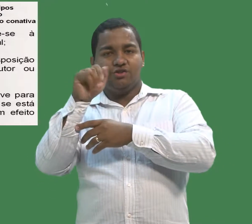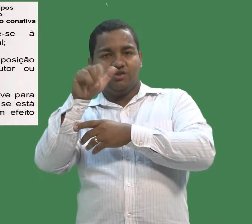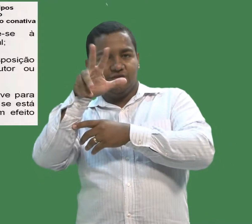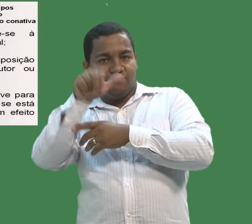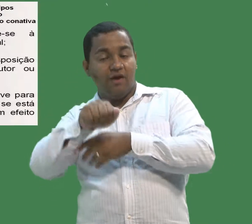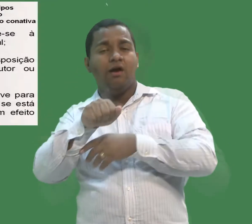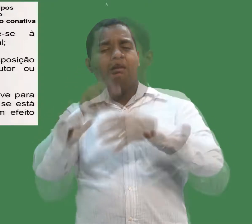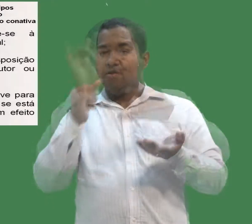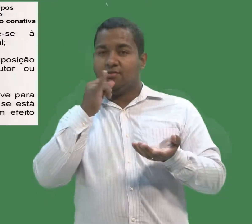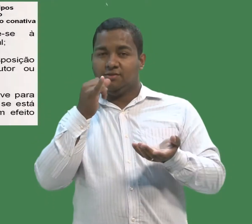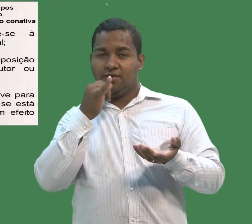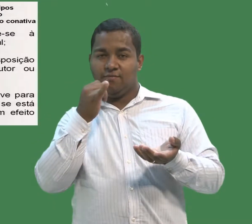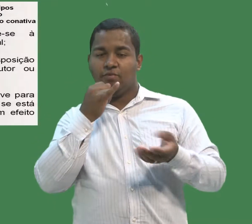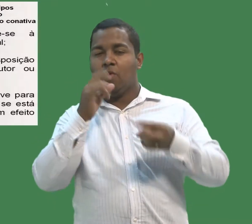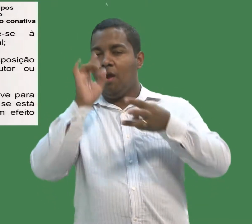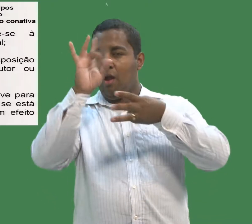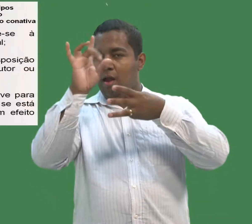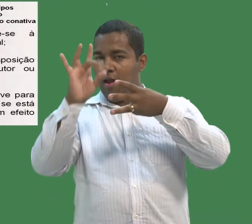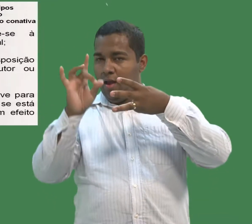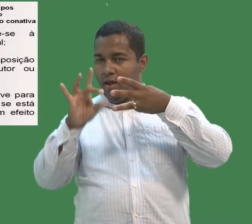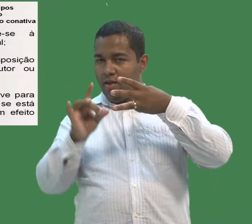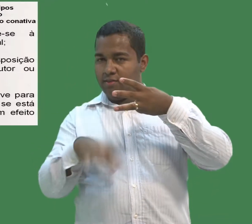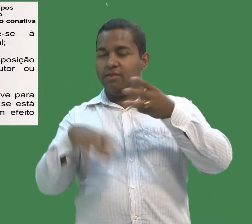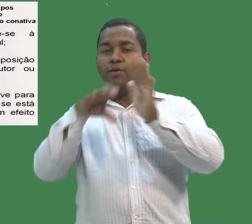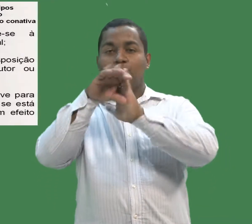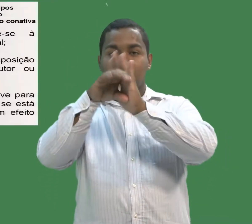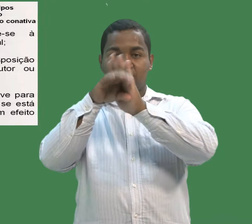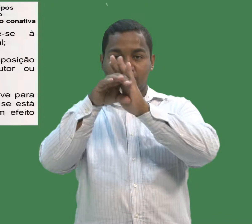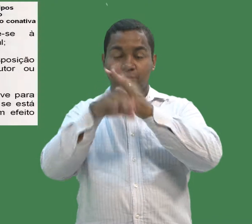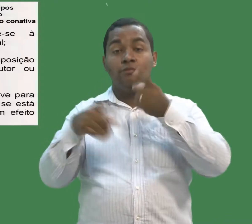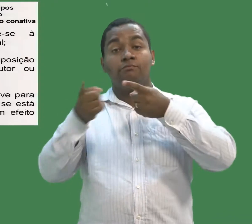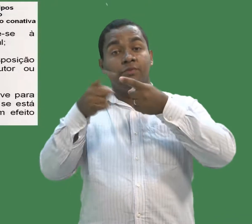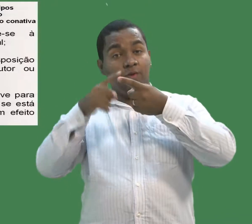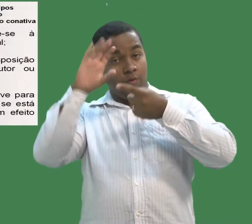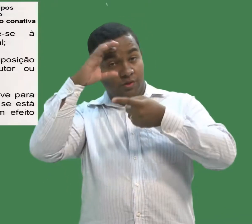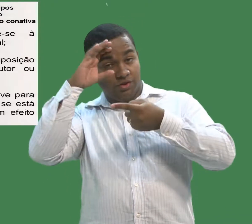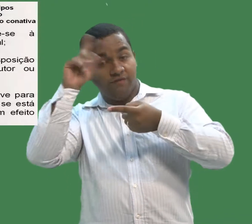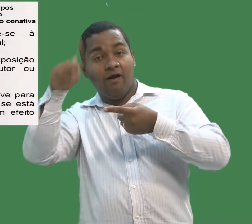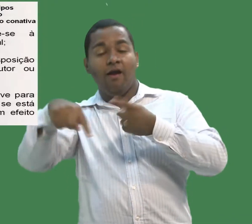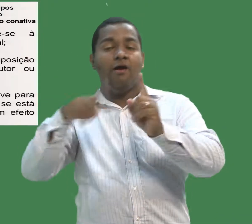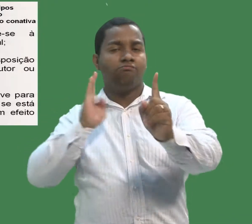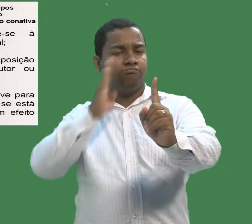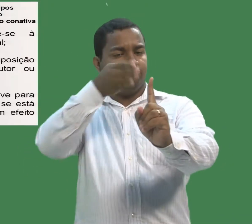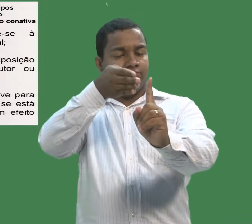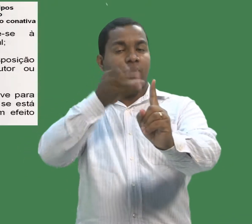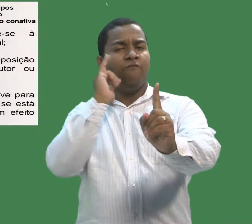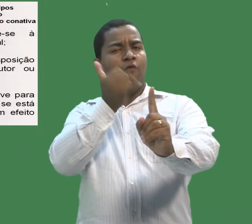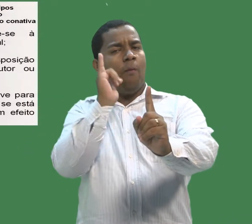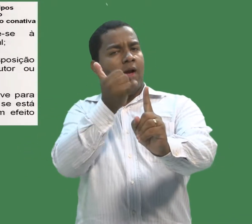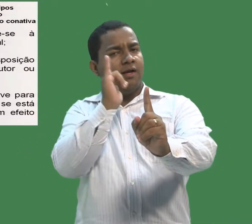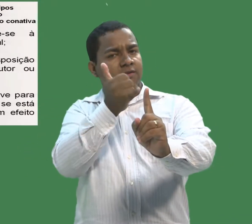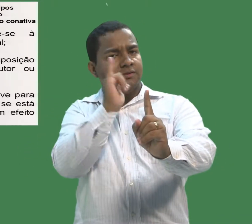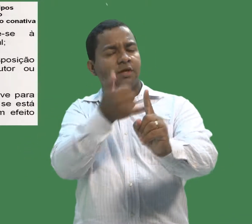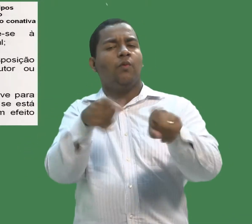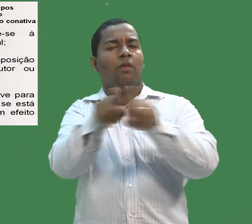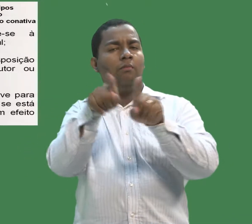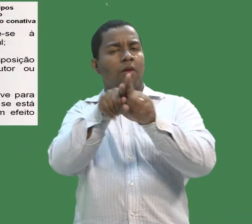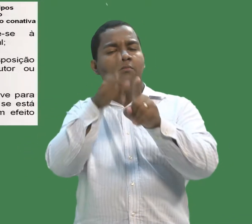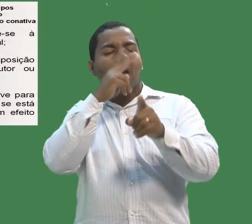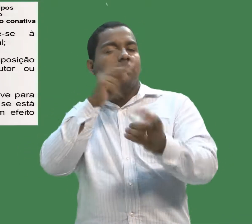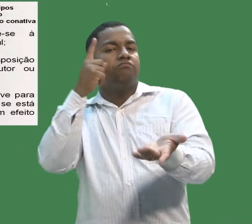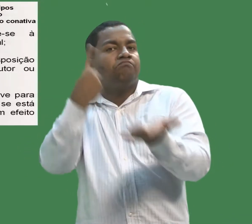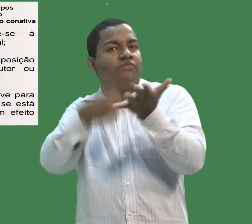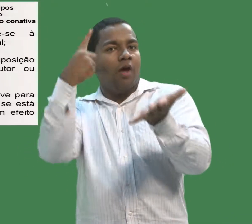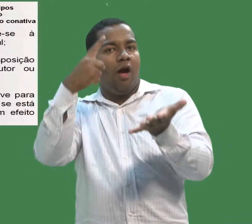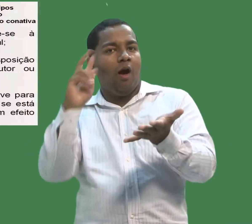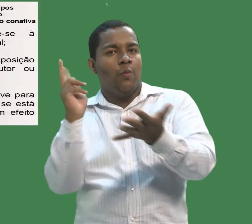seu conceito. Função cognitiva refere-se à transmissão de informação factual. Função expressiva indica a disposição de